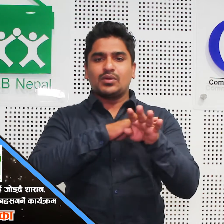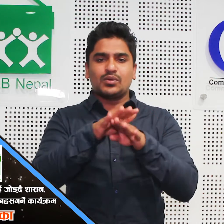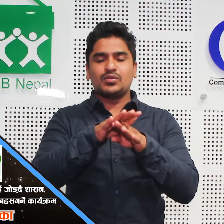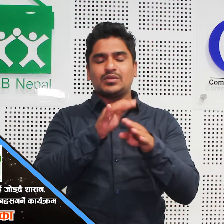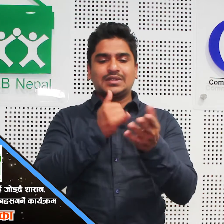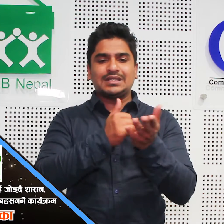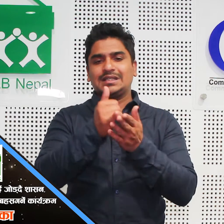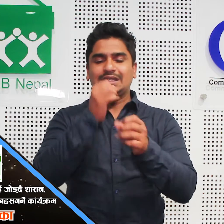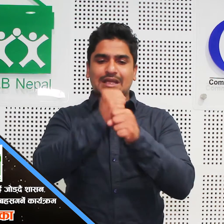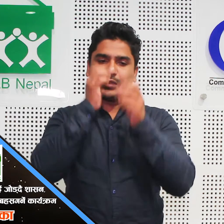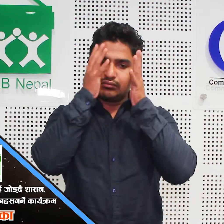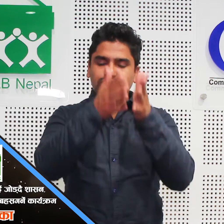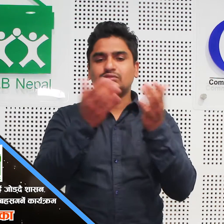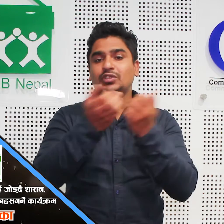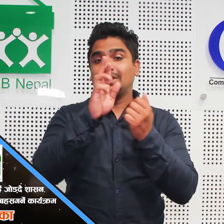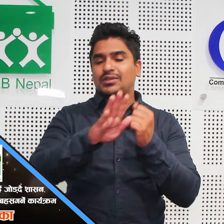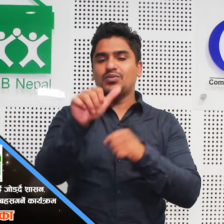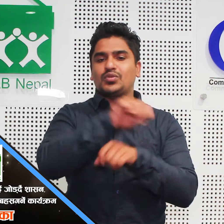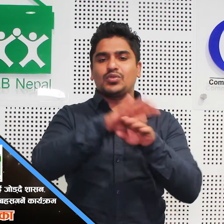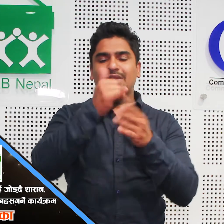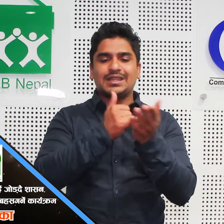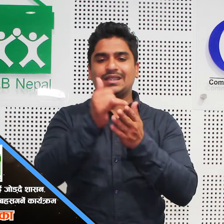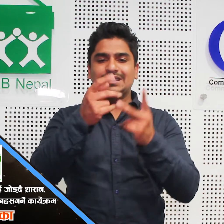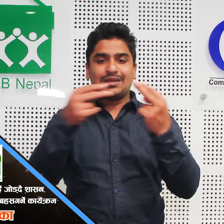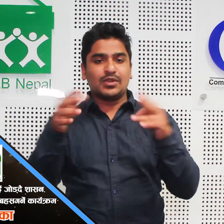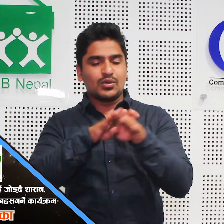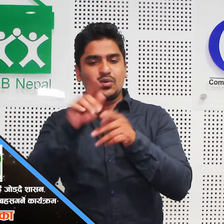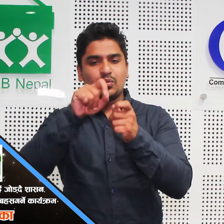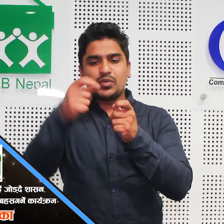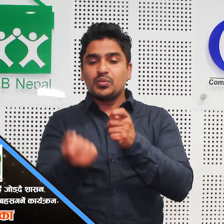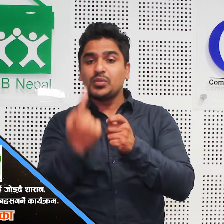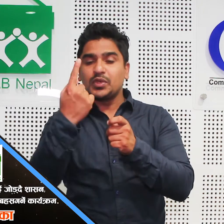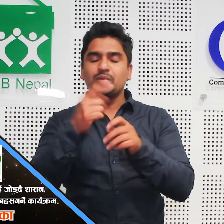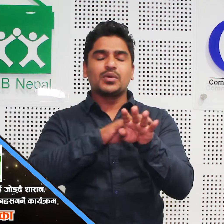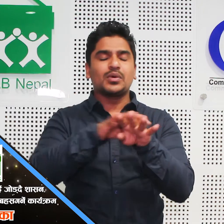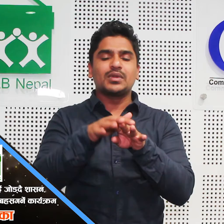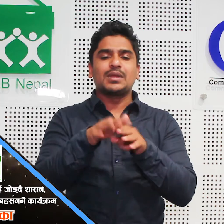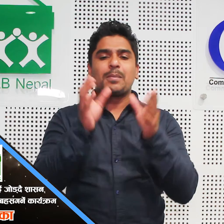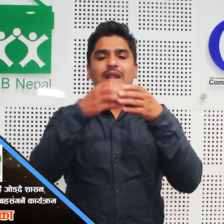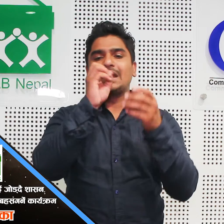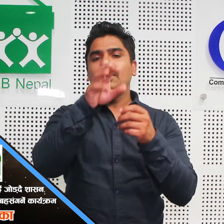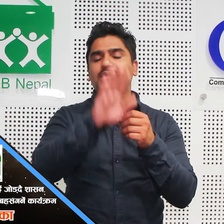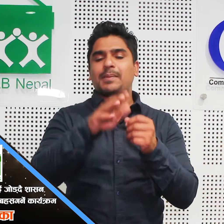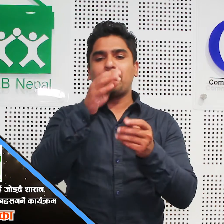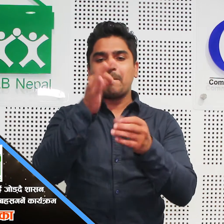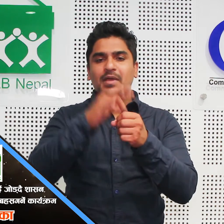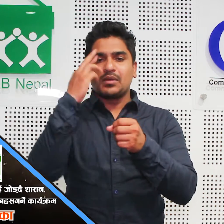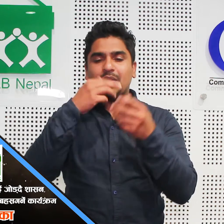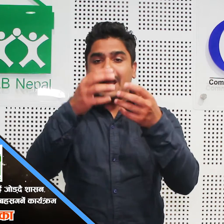कर्मतर्फ अग्रसर हुँदै आएका छन्। उनीहरूलाई कृषि औजार बिउ बिजनहरू पालिकाले उपलब्ध गराएको छ। व्यावसायिक रूपमा आइपरेका